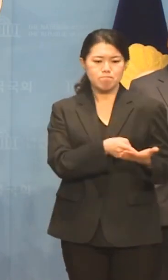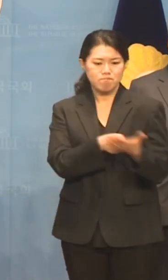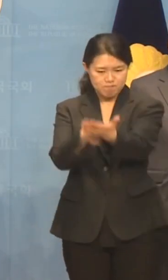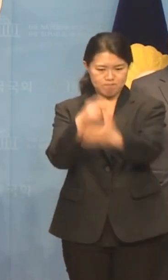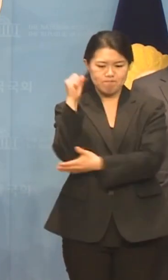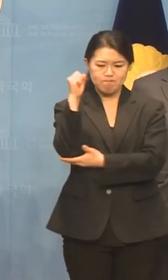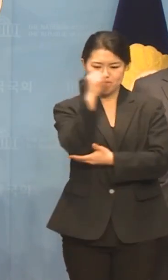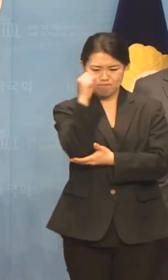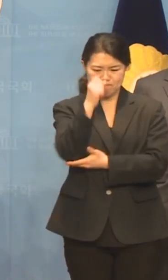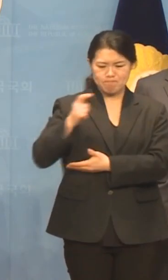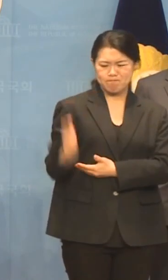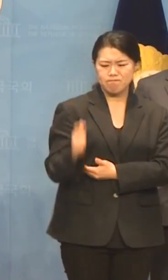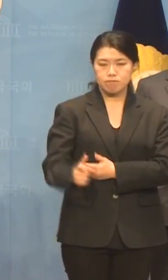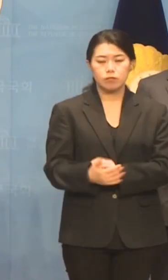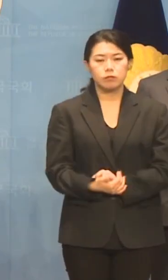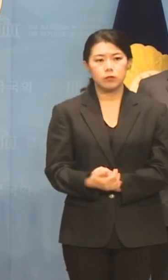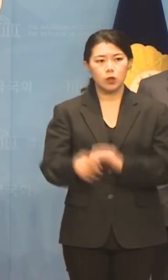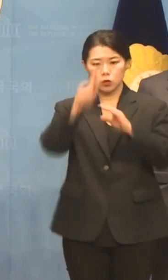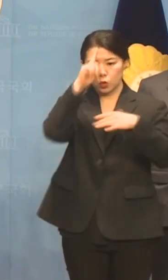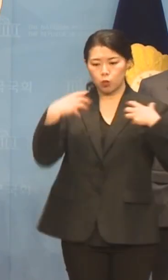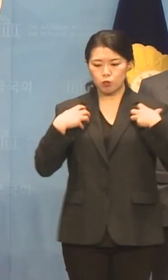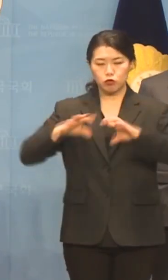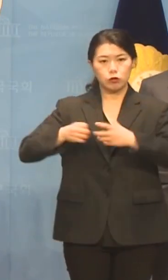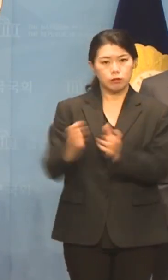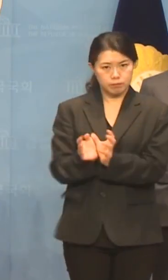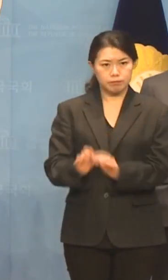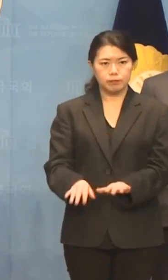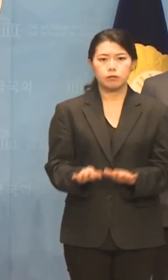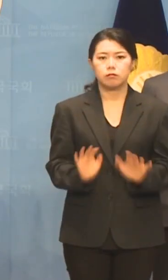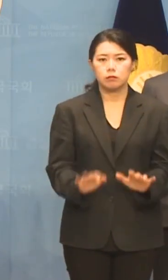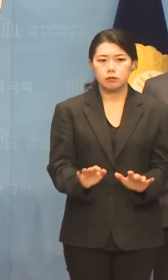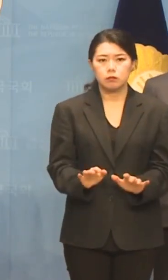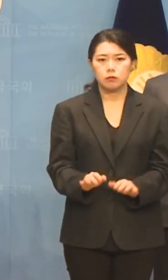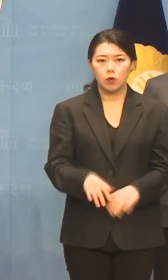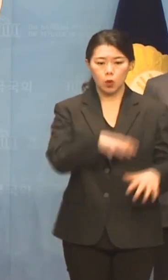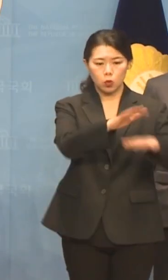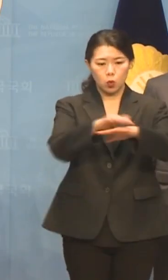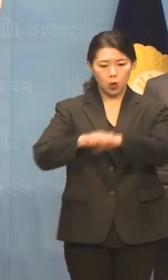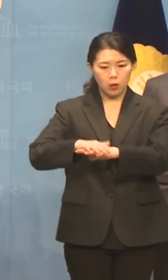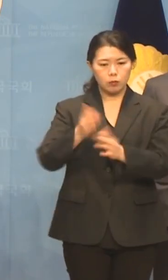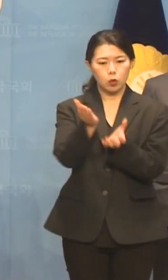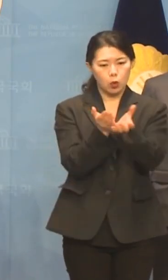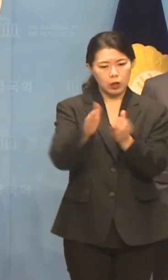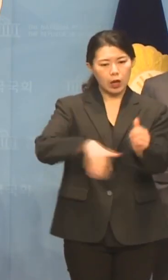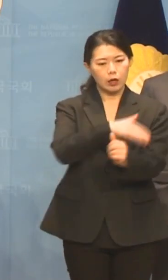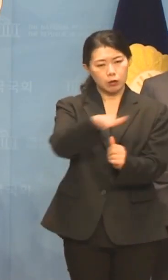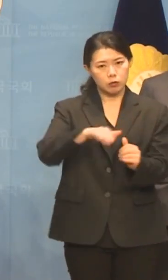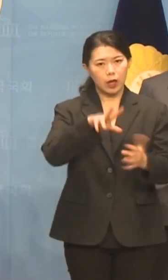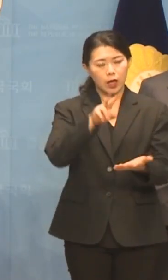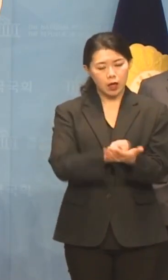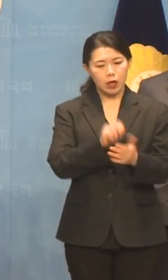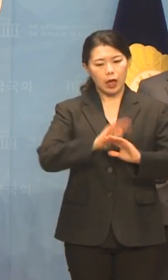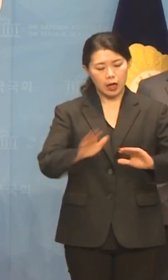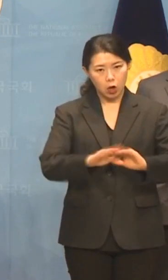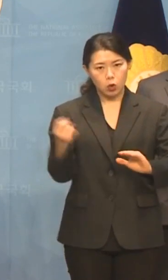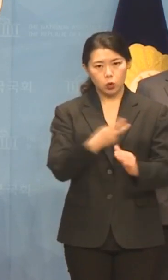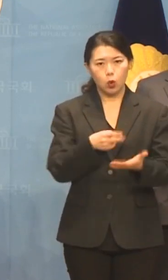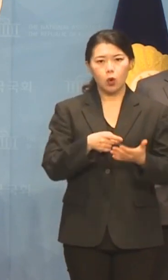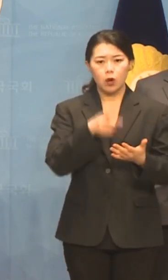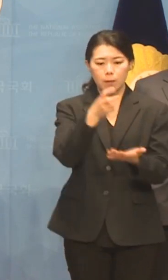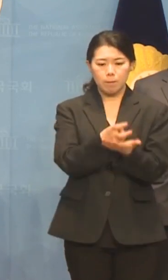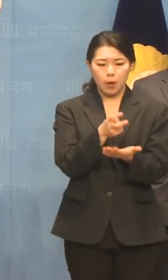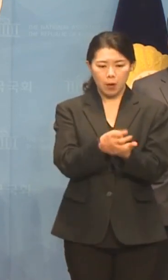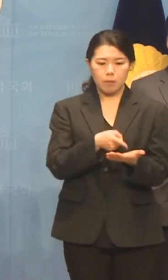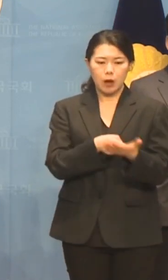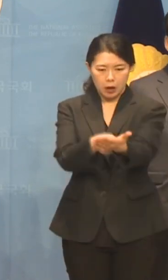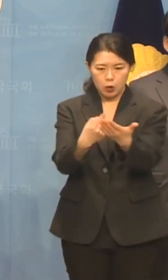것이다. 정부와 국민의힘은 이제라도 농업 통상 현안 해결과 농업민생 입법 추진에